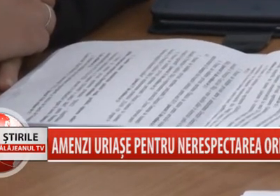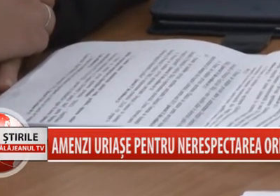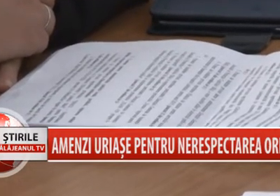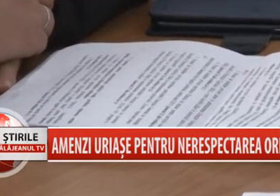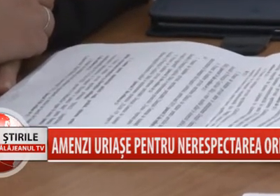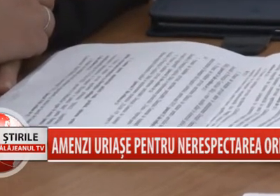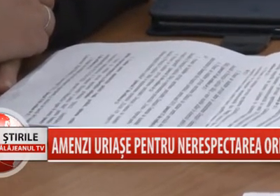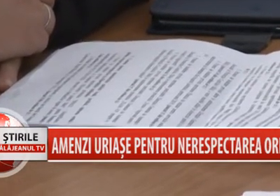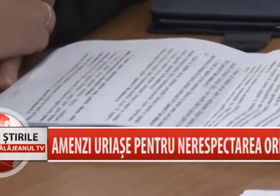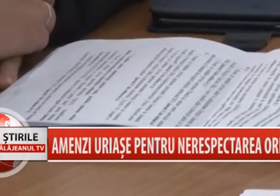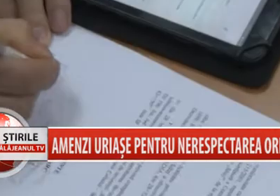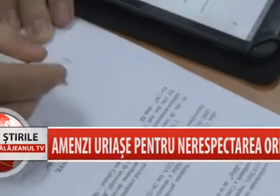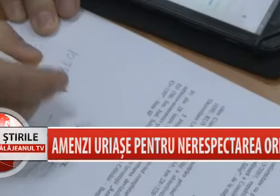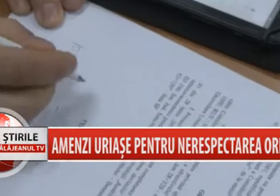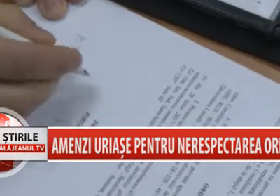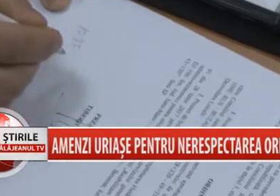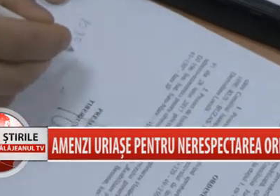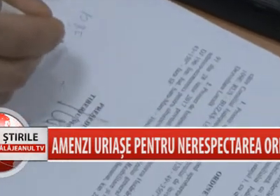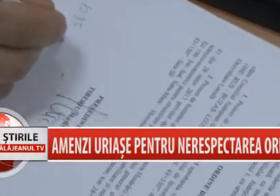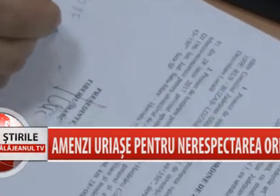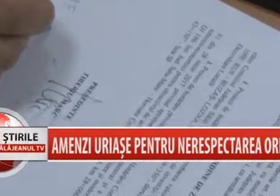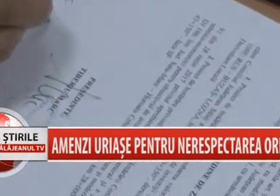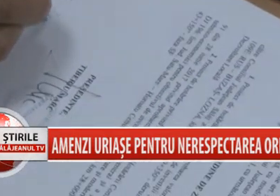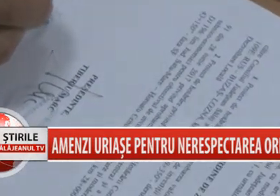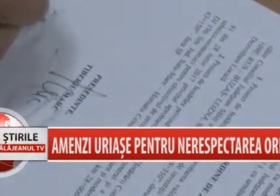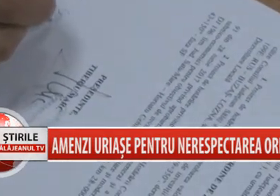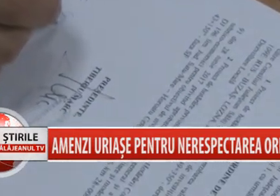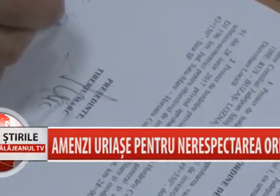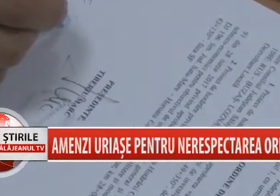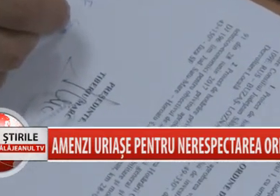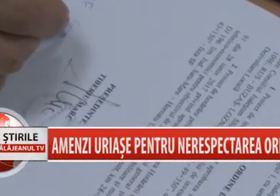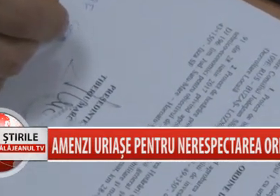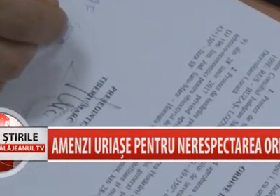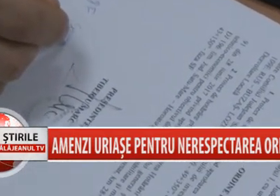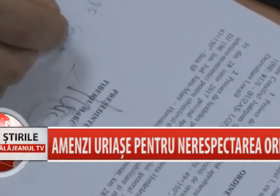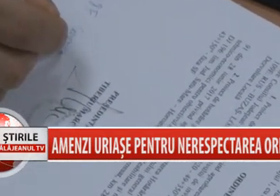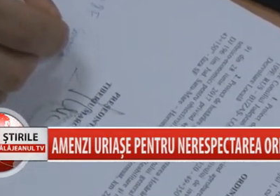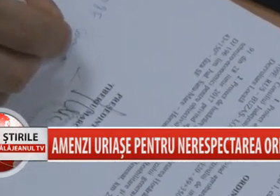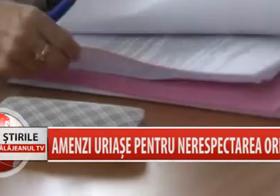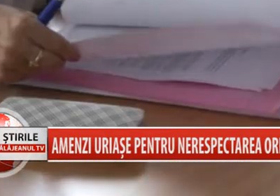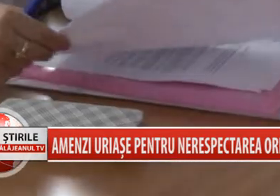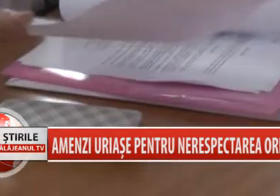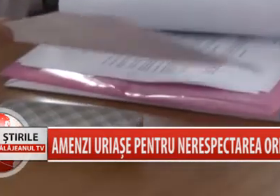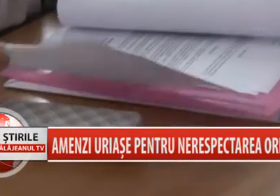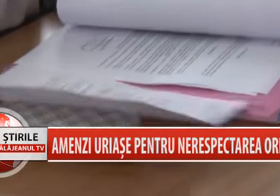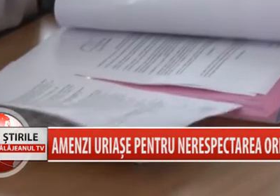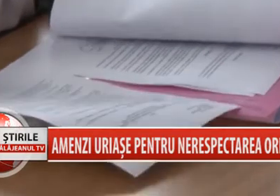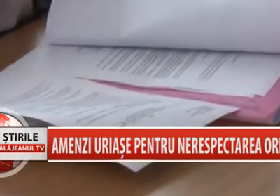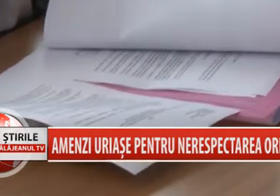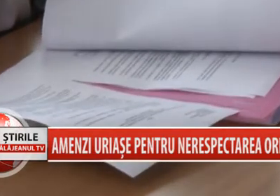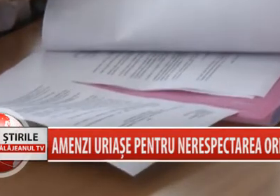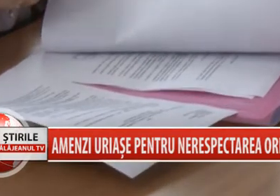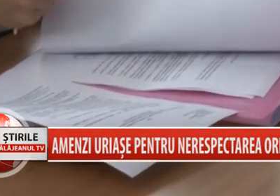de transparență decizională, care prevede mărirea amenzilor pentru persoanele fizice care nu respectă măsurile stabilite prin